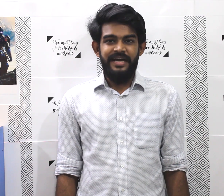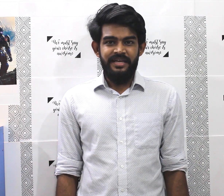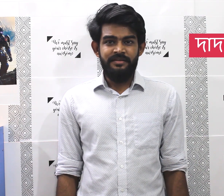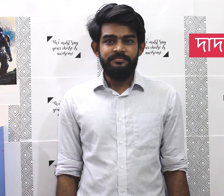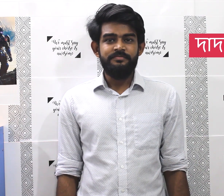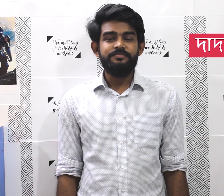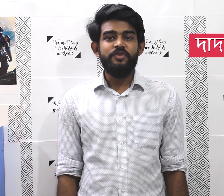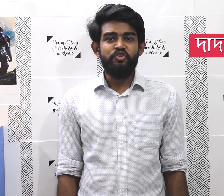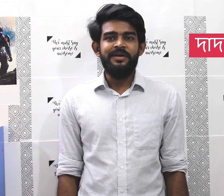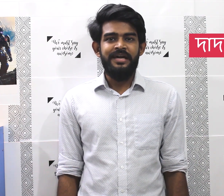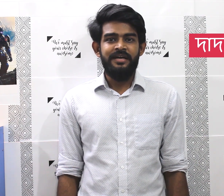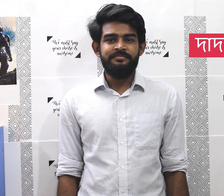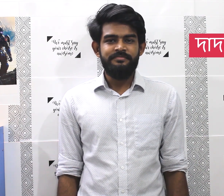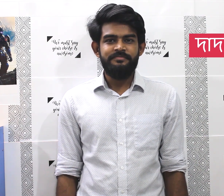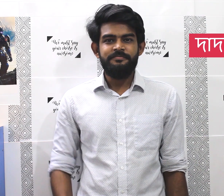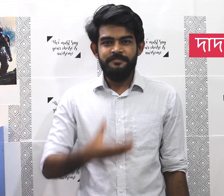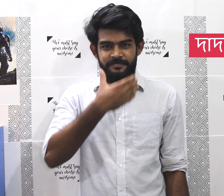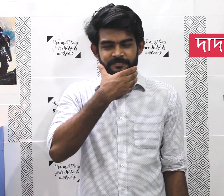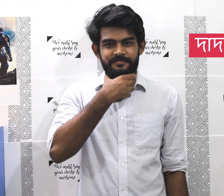দাদা অথবা নানা,